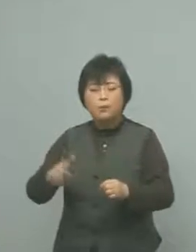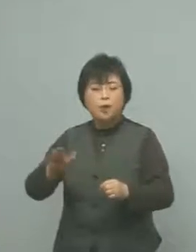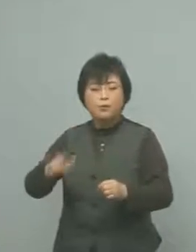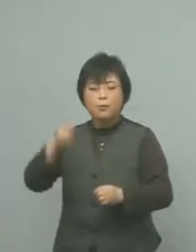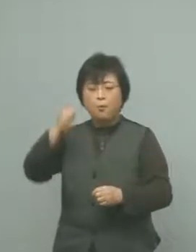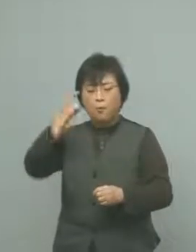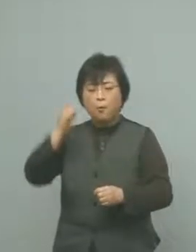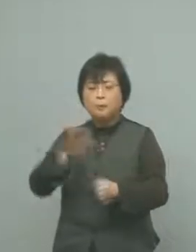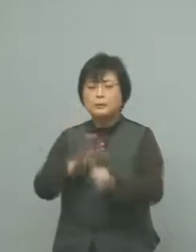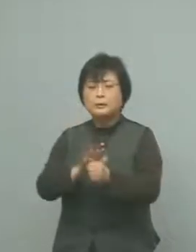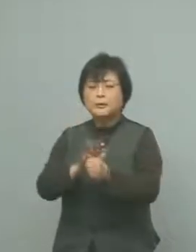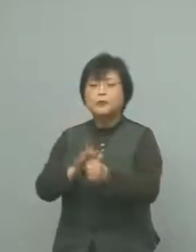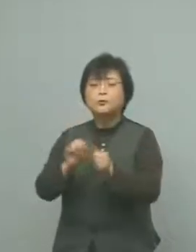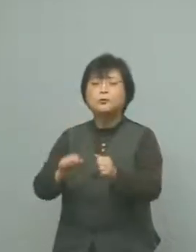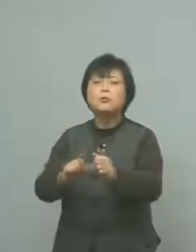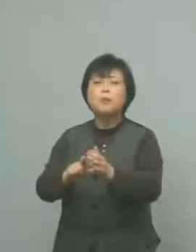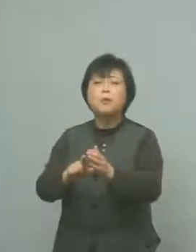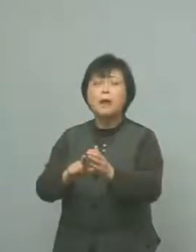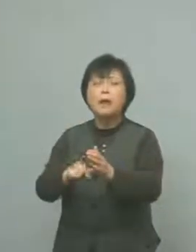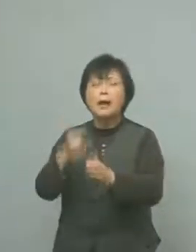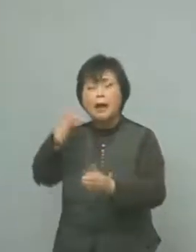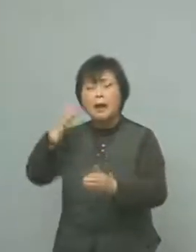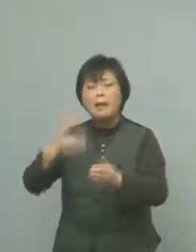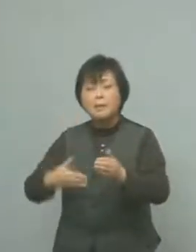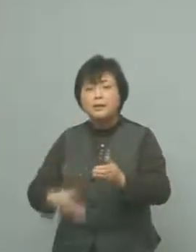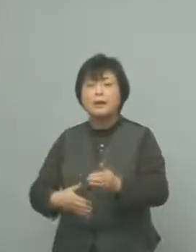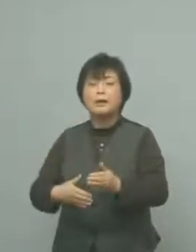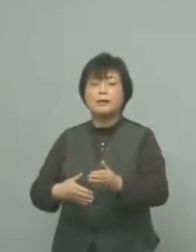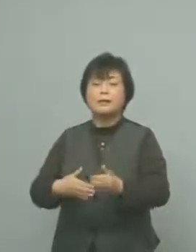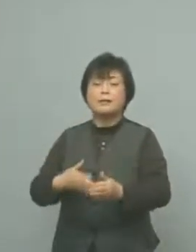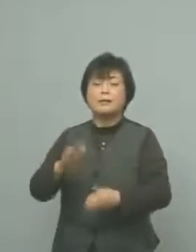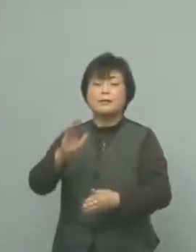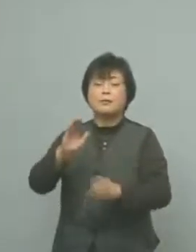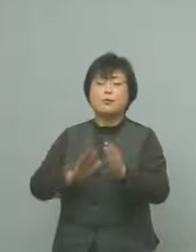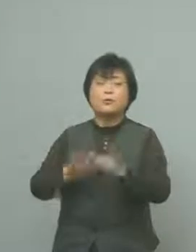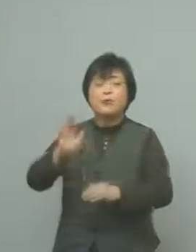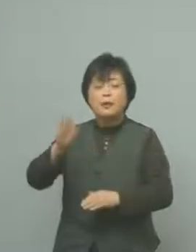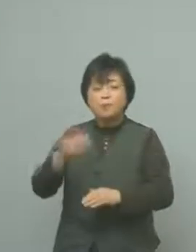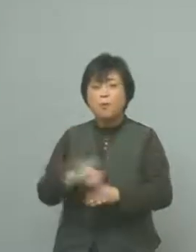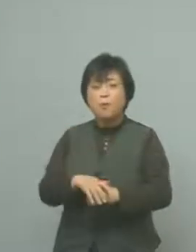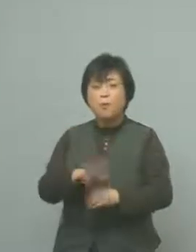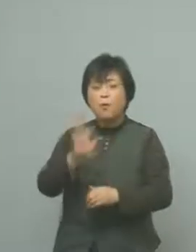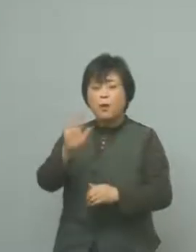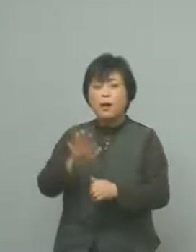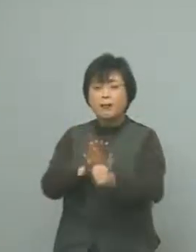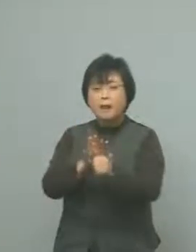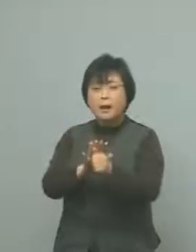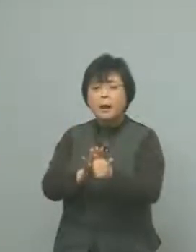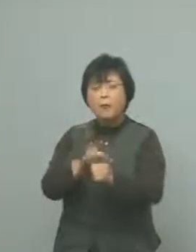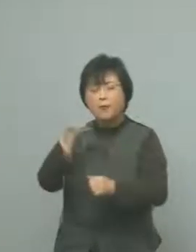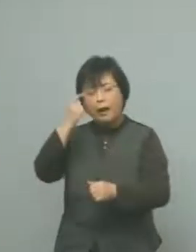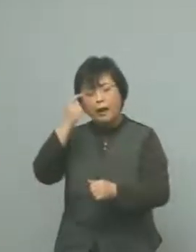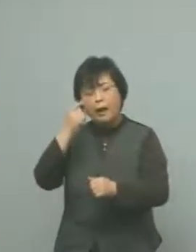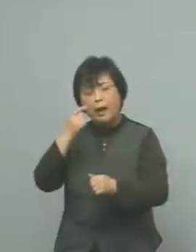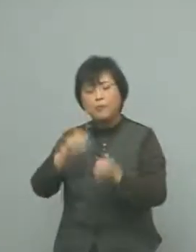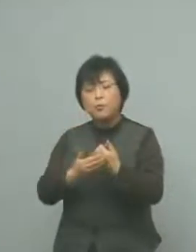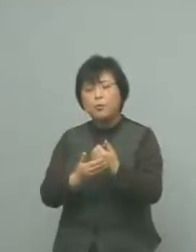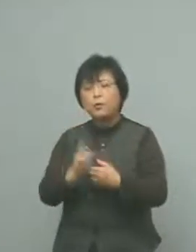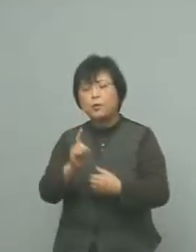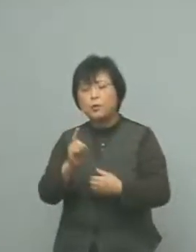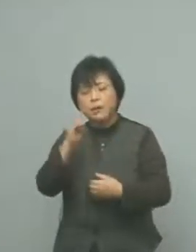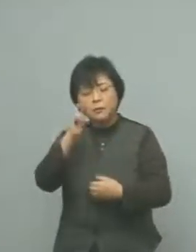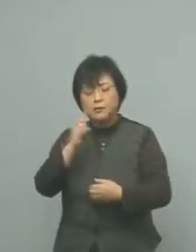をするとする、そのまだ考えを及んでないにしても重視するポイントとしては何を挙げると考えですか。 いや本当